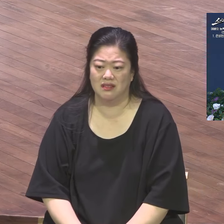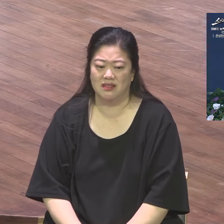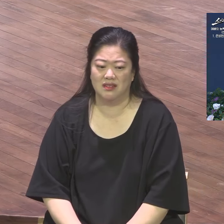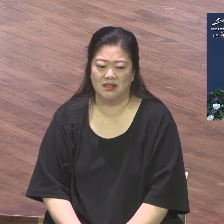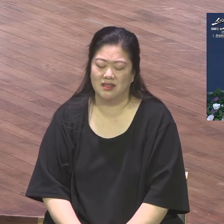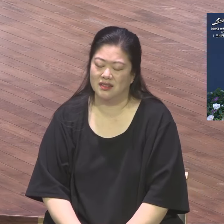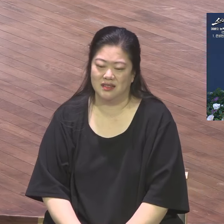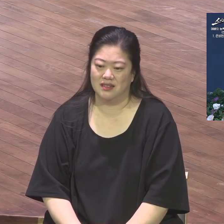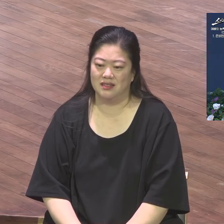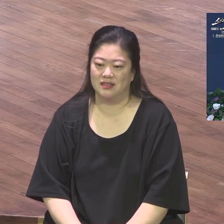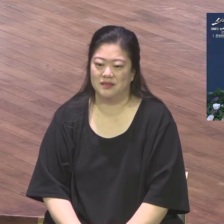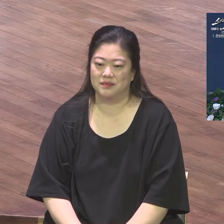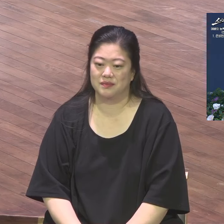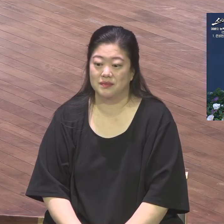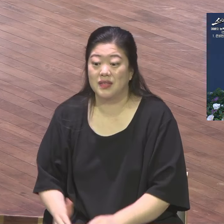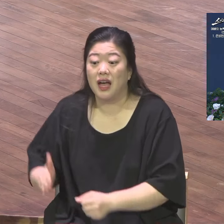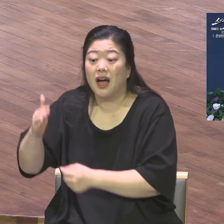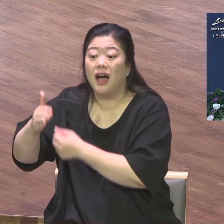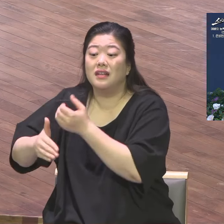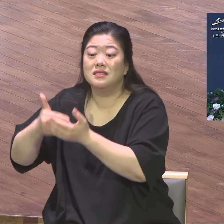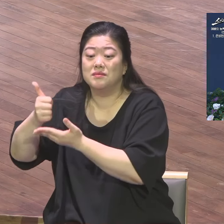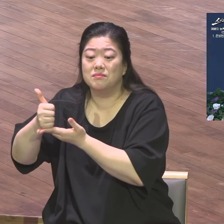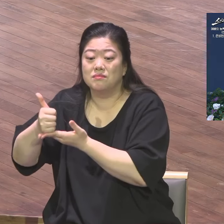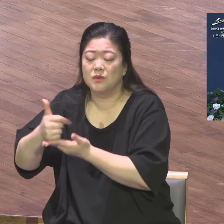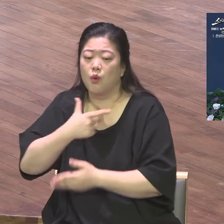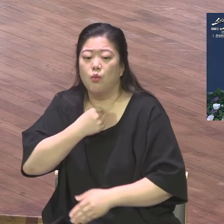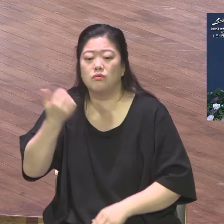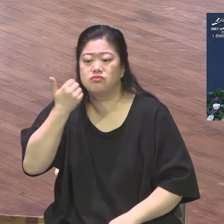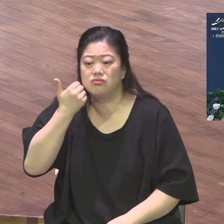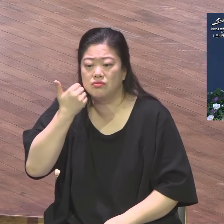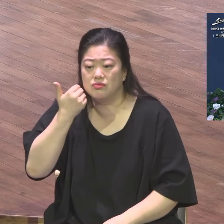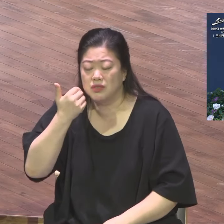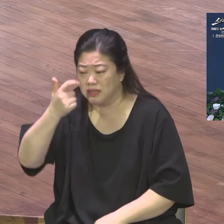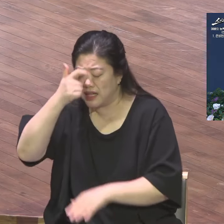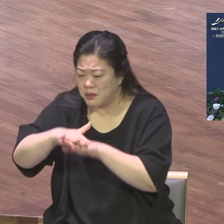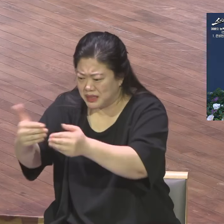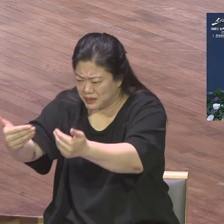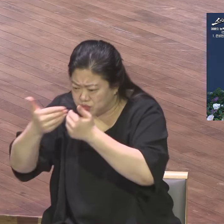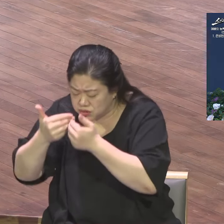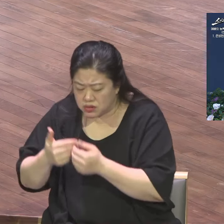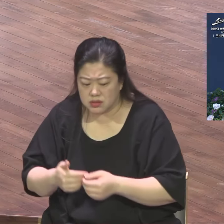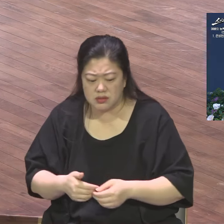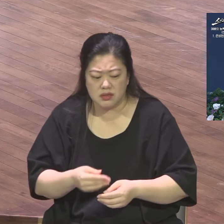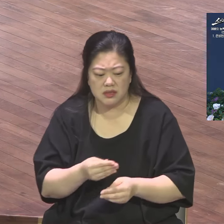하나님 앞에서는 없는 교회예요. 여러분,